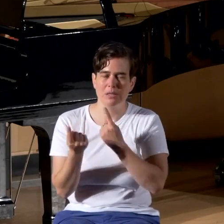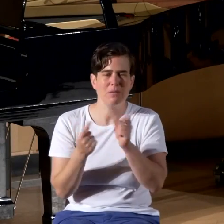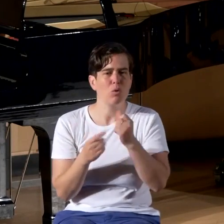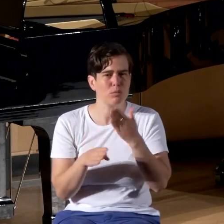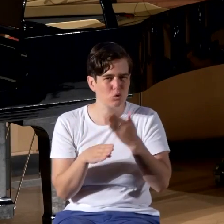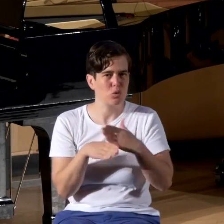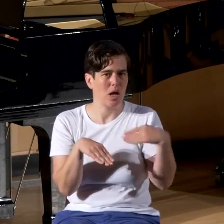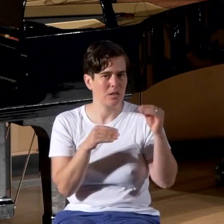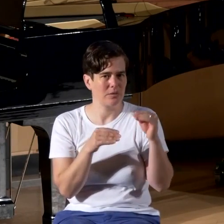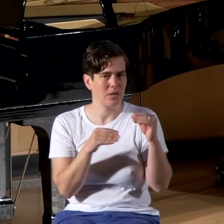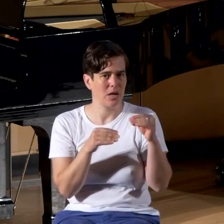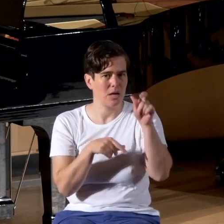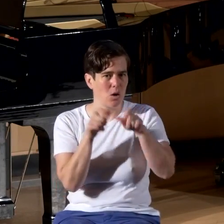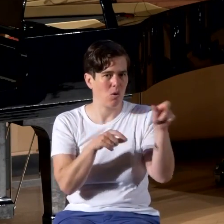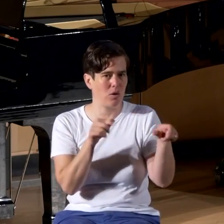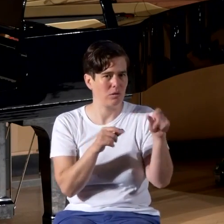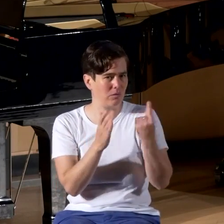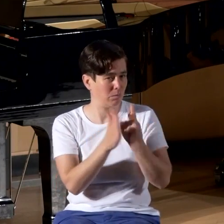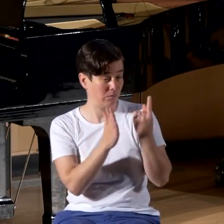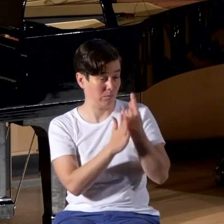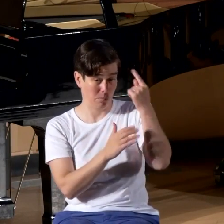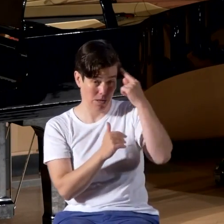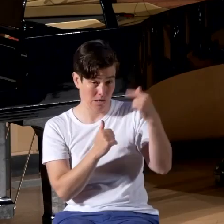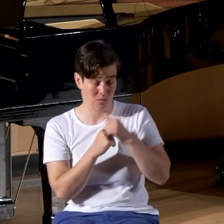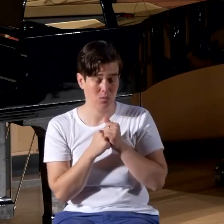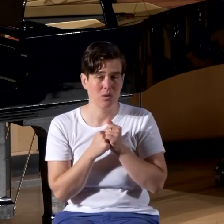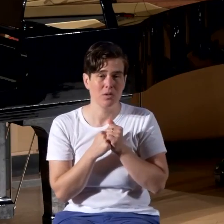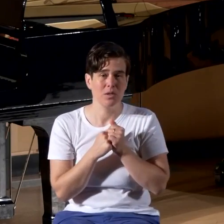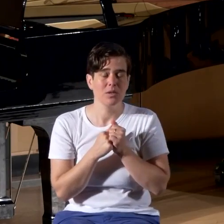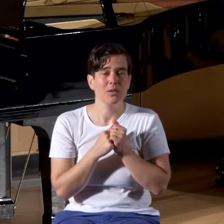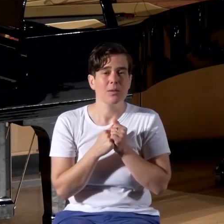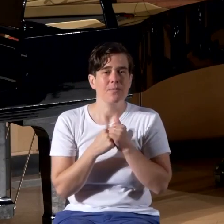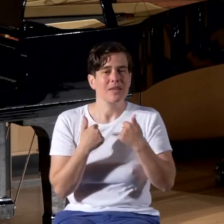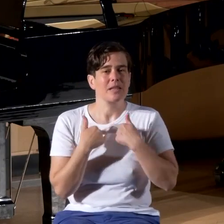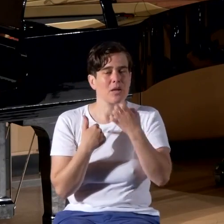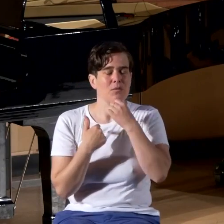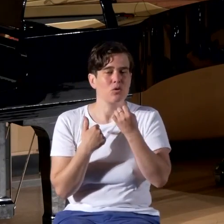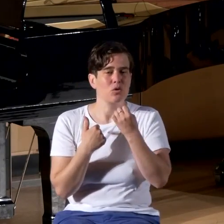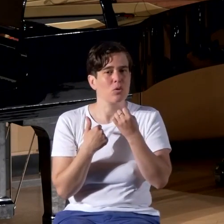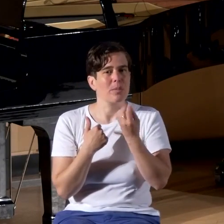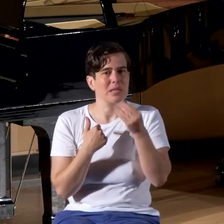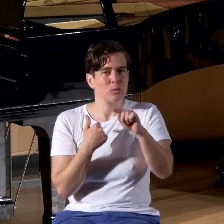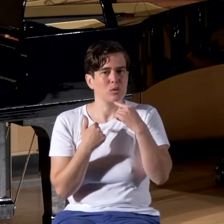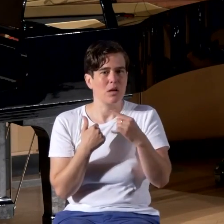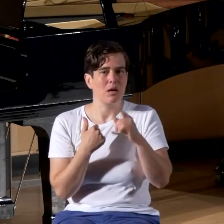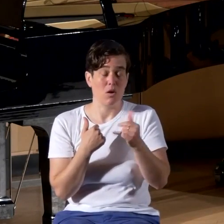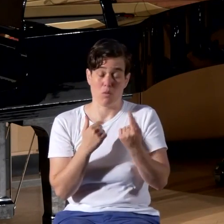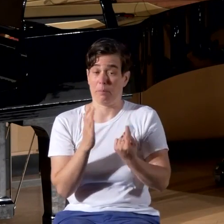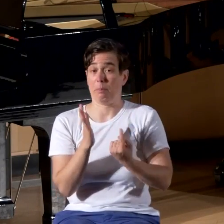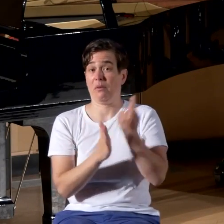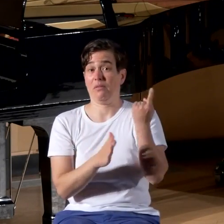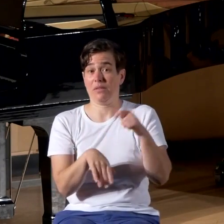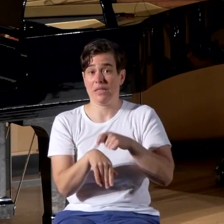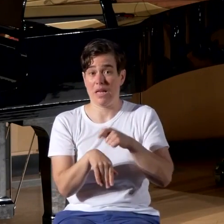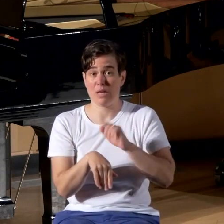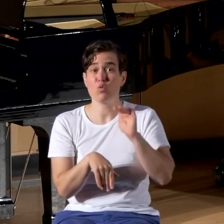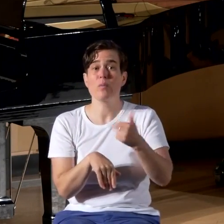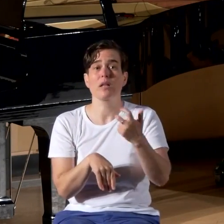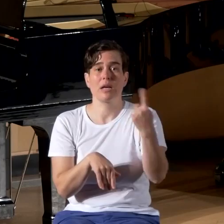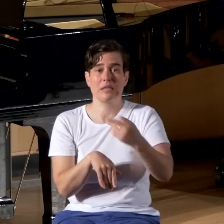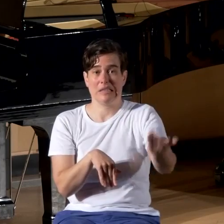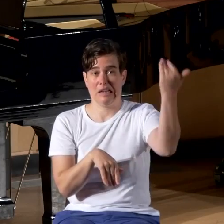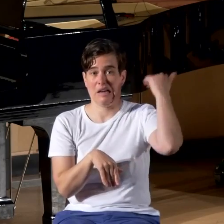unterwegs. Ich will das erweitern. Da sind noch ganz andere Zeiten unterwegs. Und die liegen mehr als 30